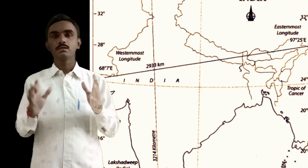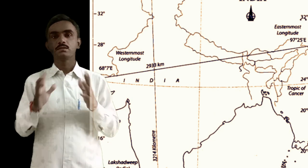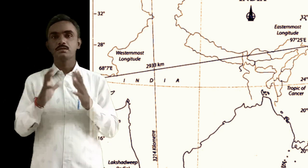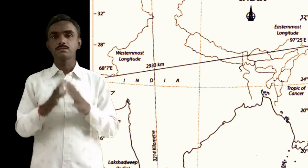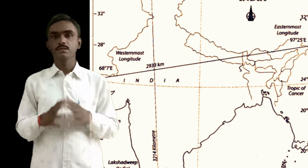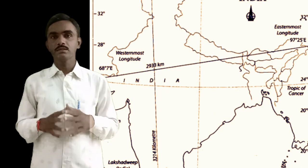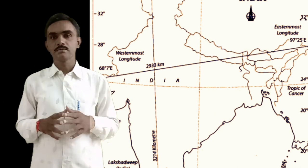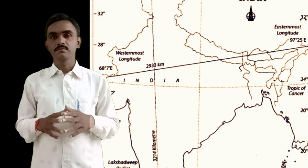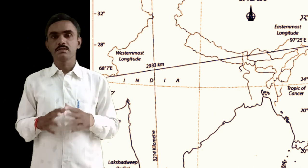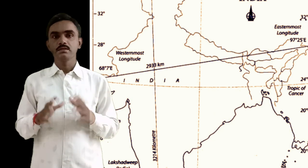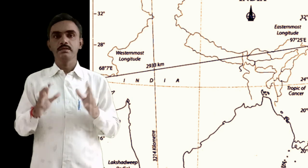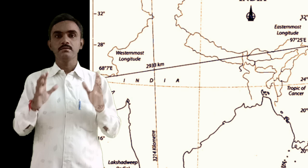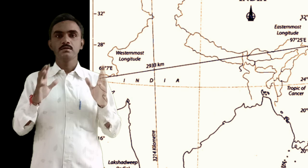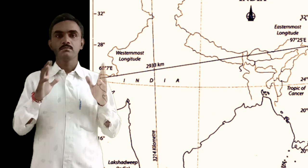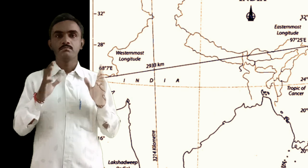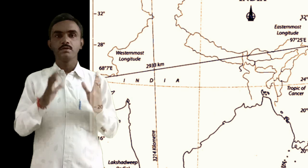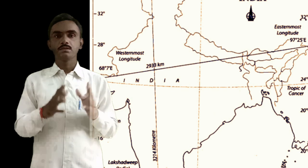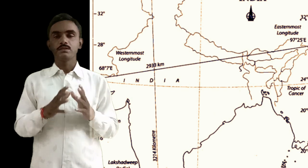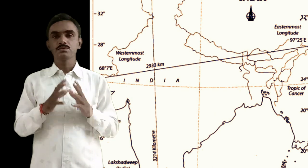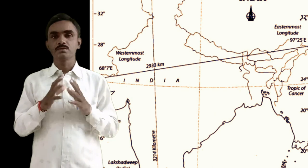તે અંતર છે